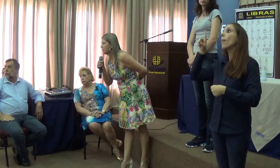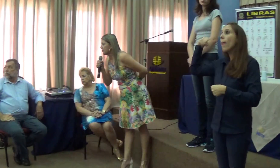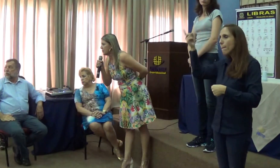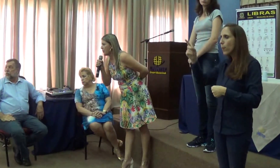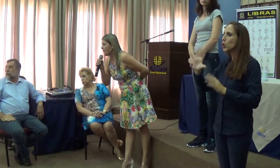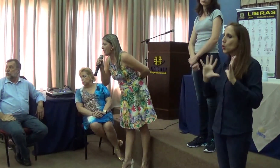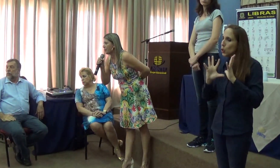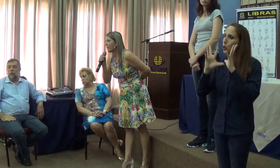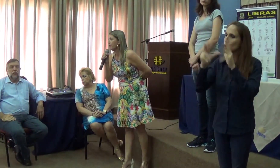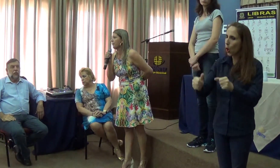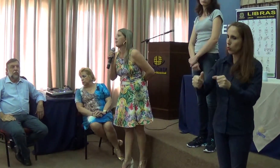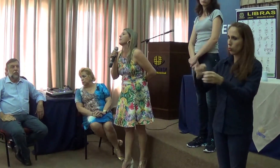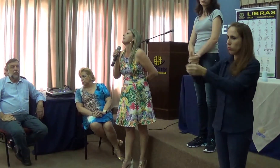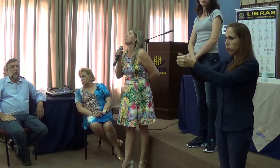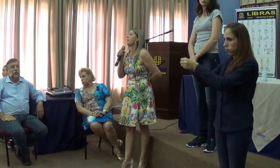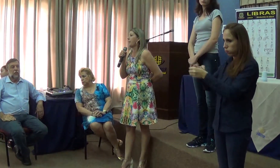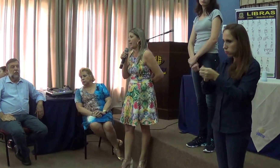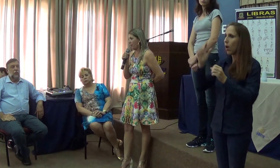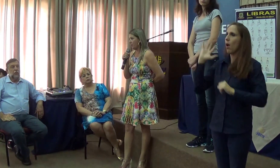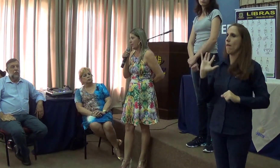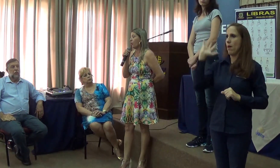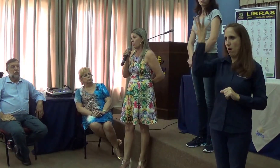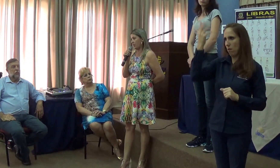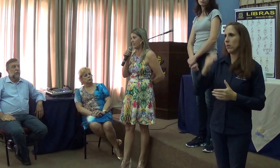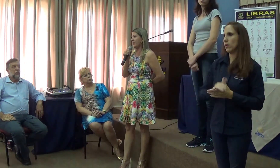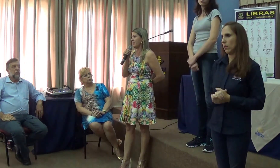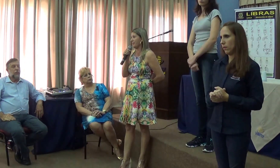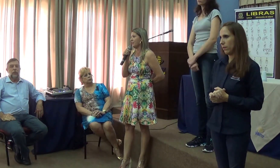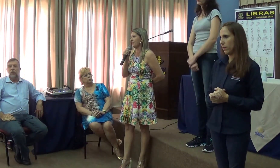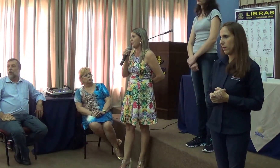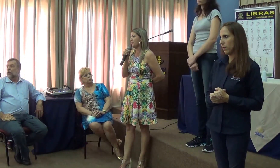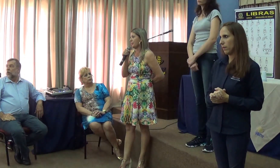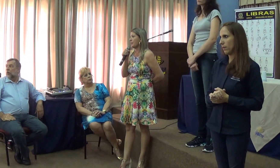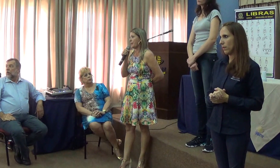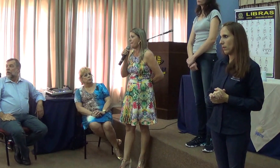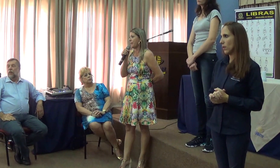você tem interesse para que esse projeto aconteça lá. Com certeza.